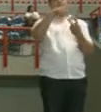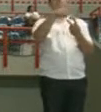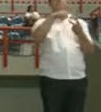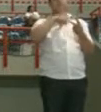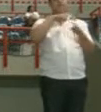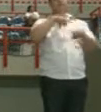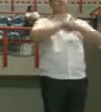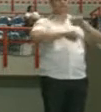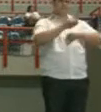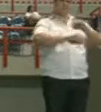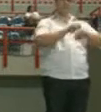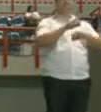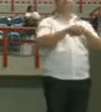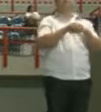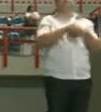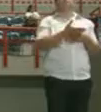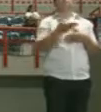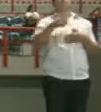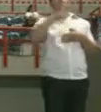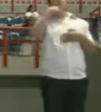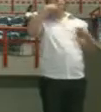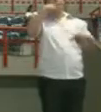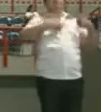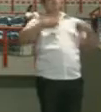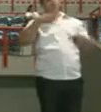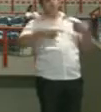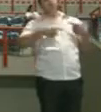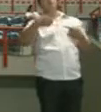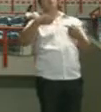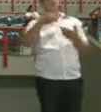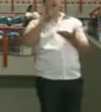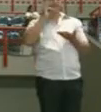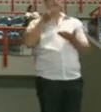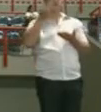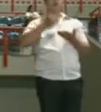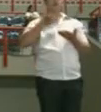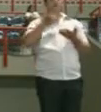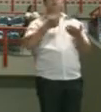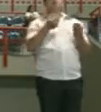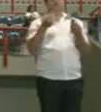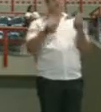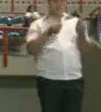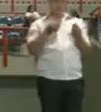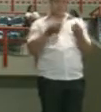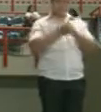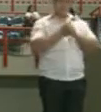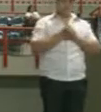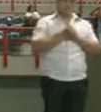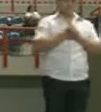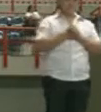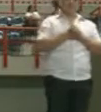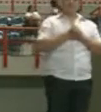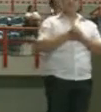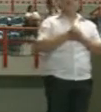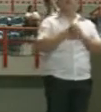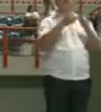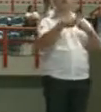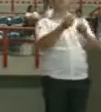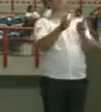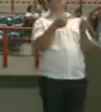Gerais. É tão famosa a política do café com leite. Mas como